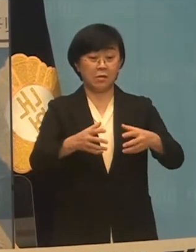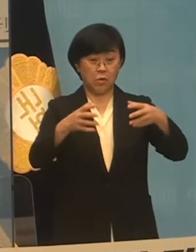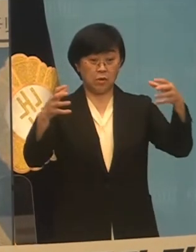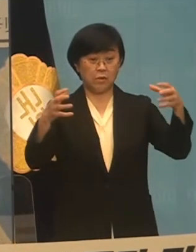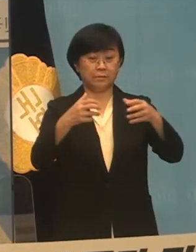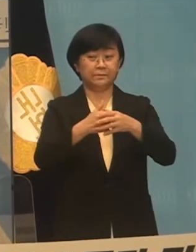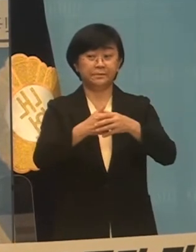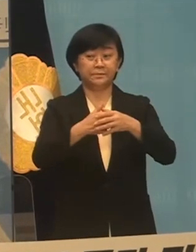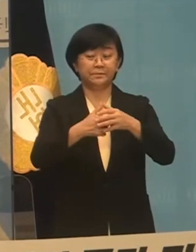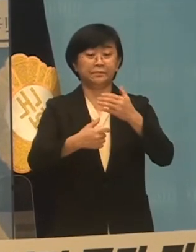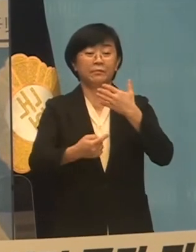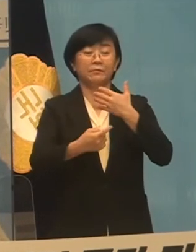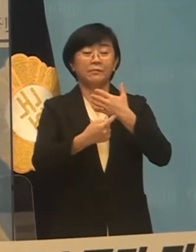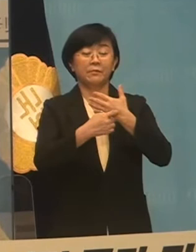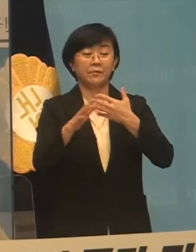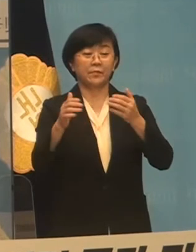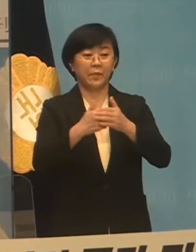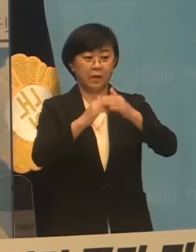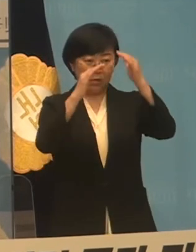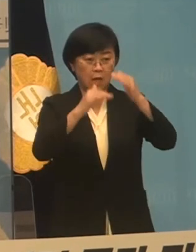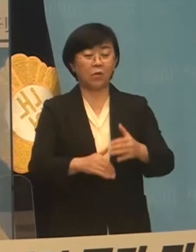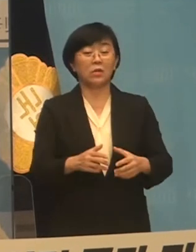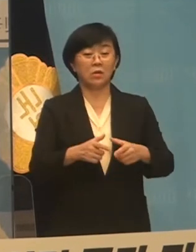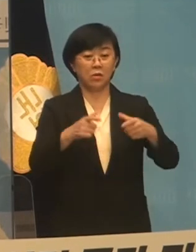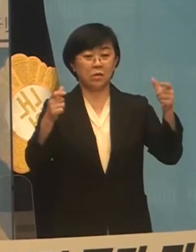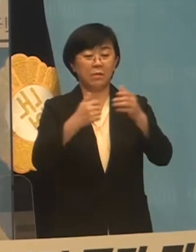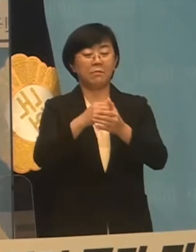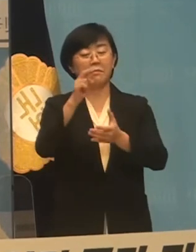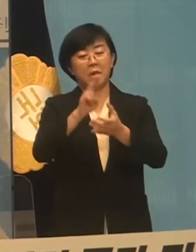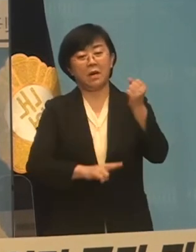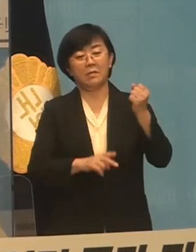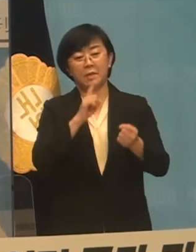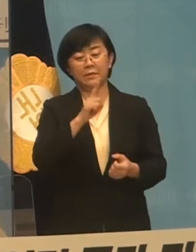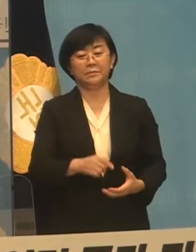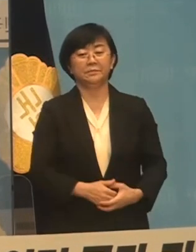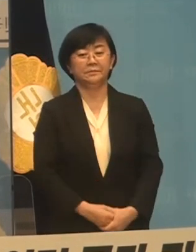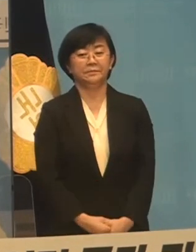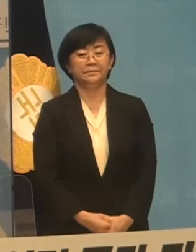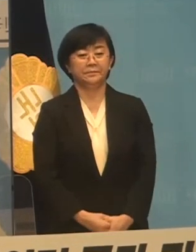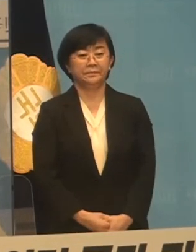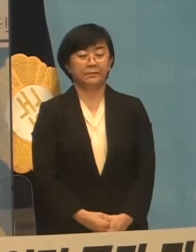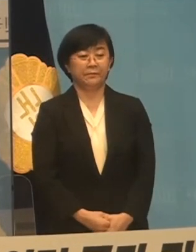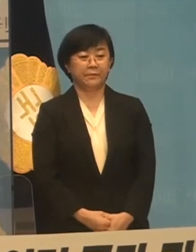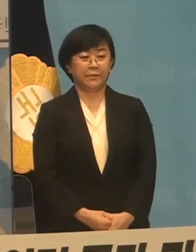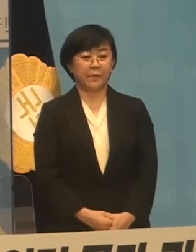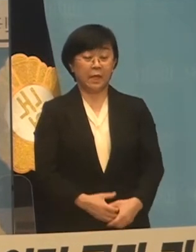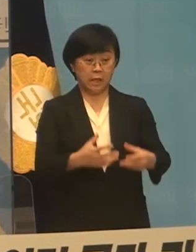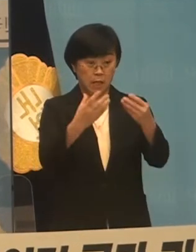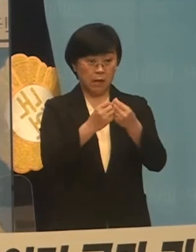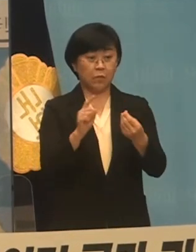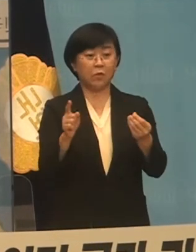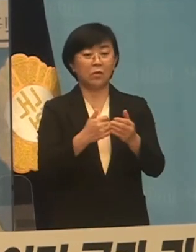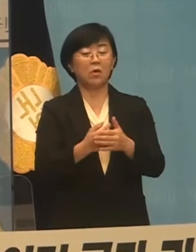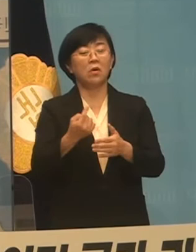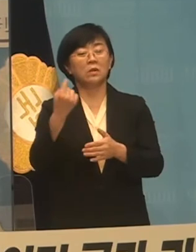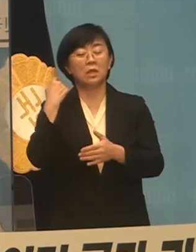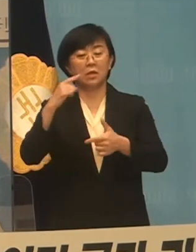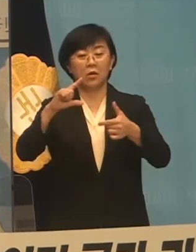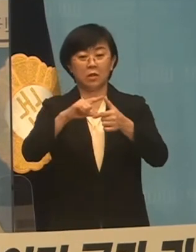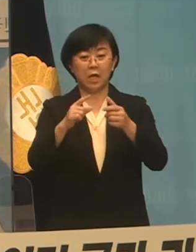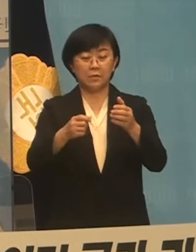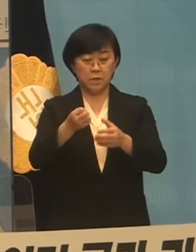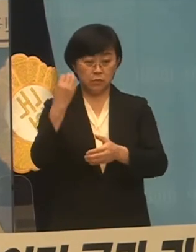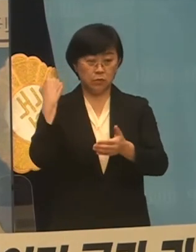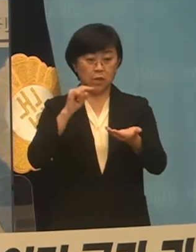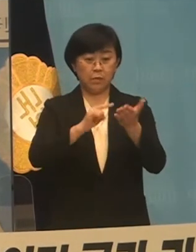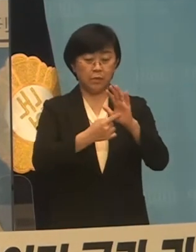키워서 덩치를 키우는 것이 아니라 내용을 키워서 되팔아먹는 거다. 일례로 말씀드리면 어제 경남신문에